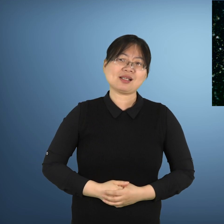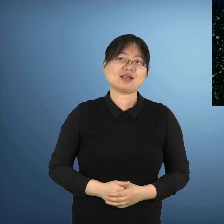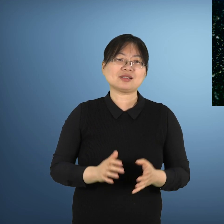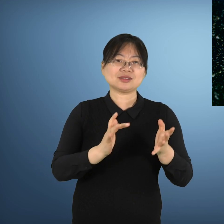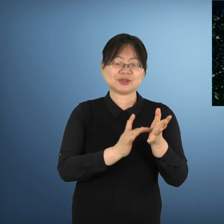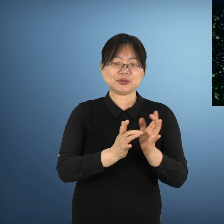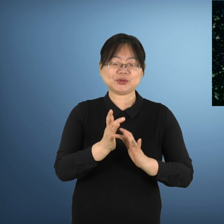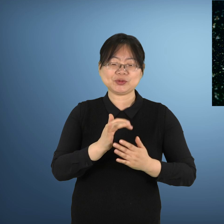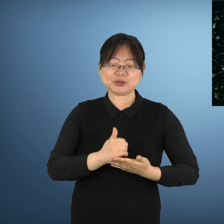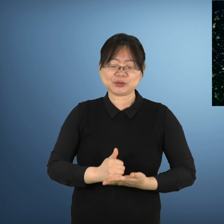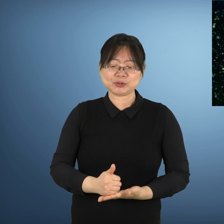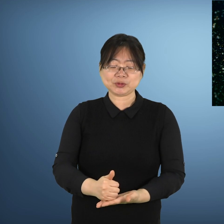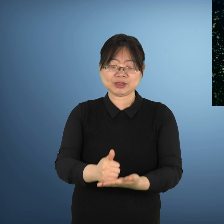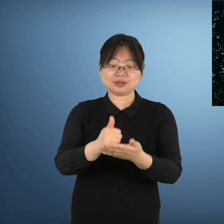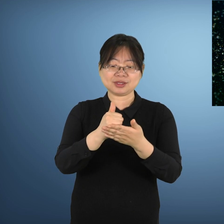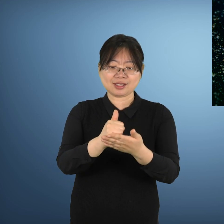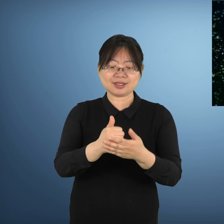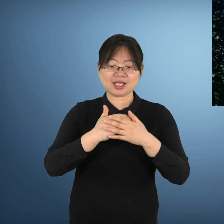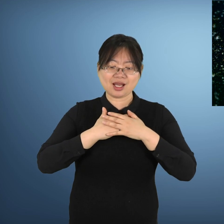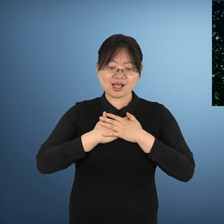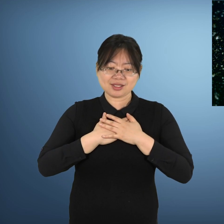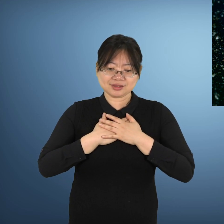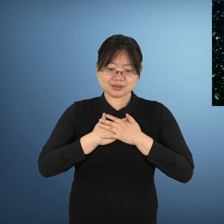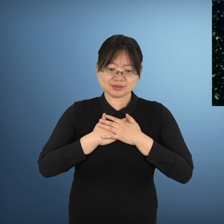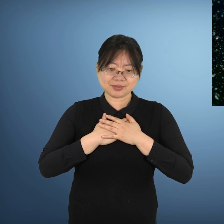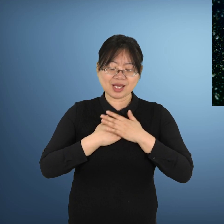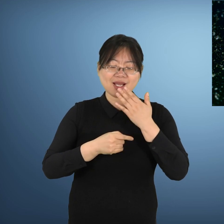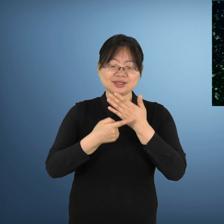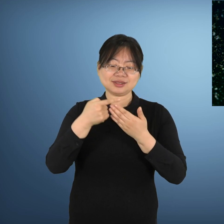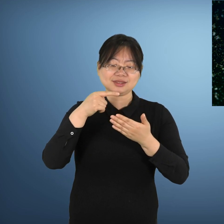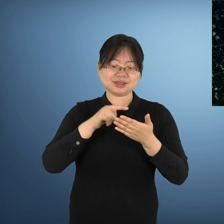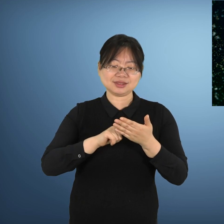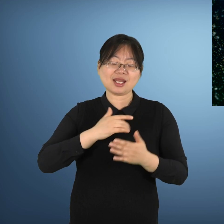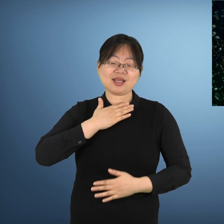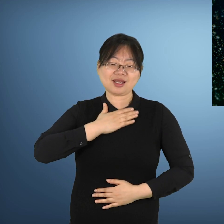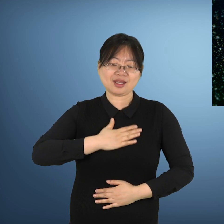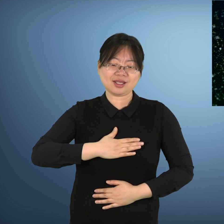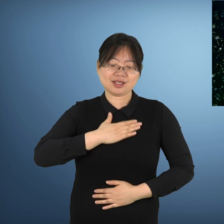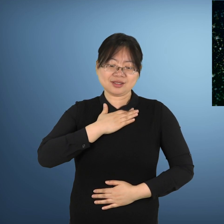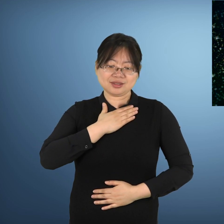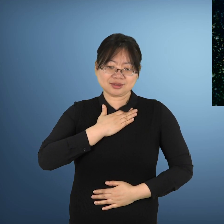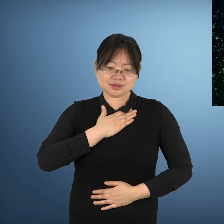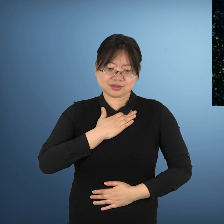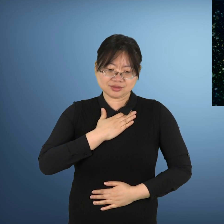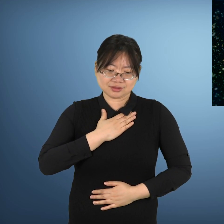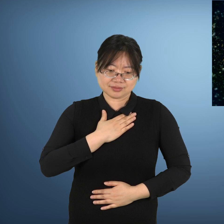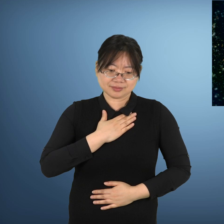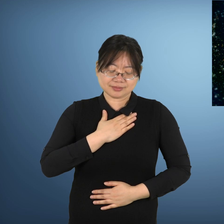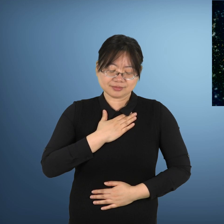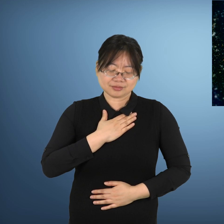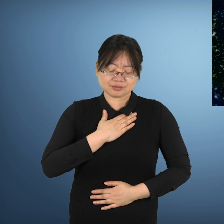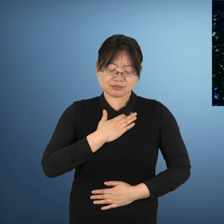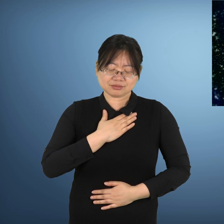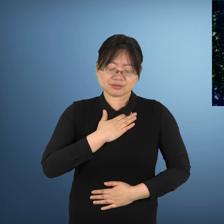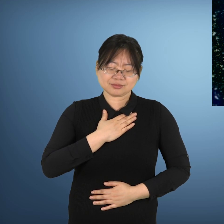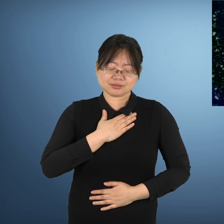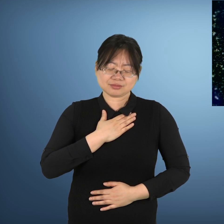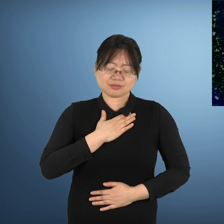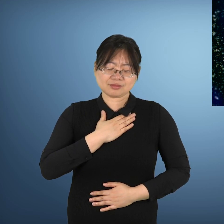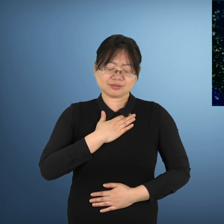오늘도 예수 내 마음 아시네.